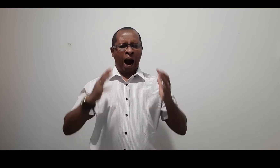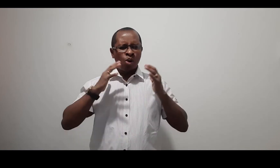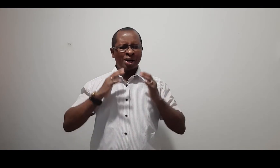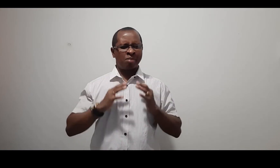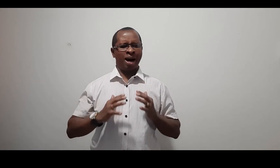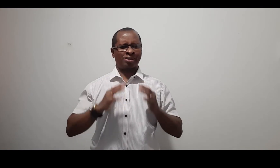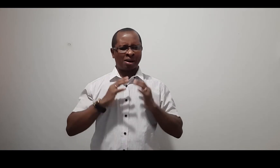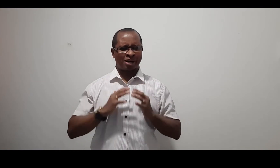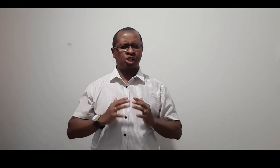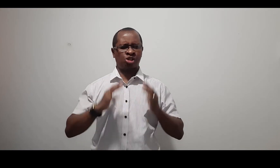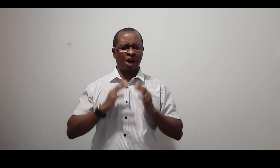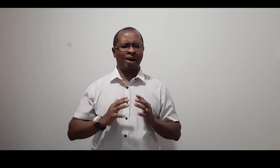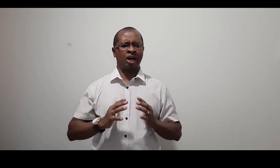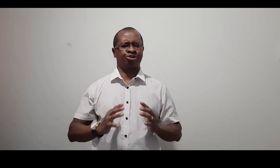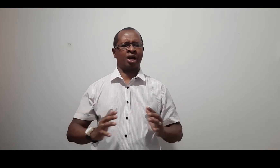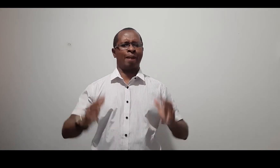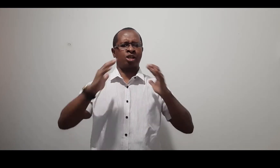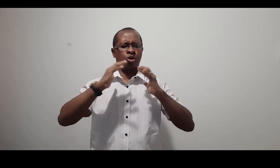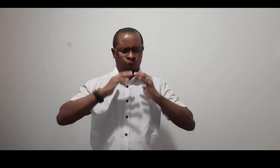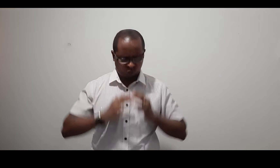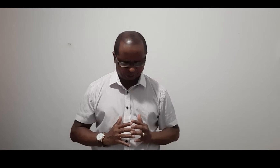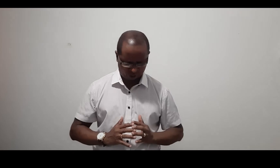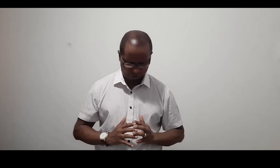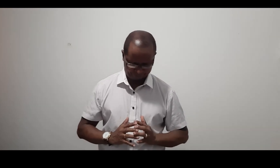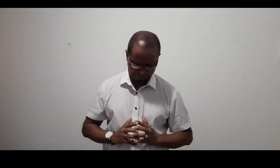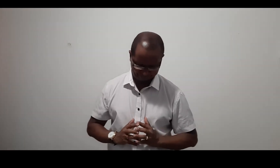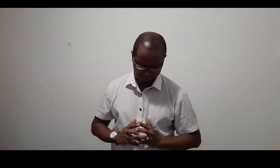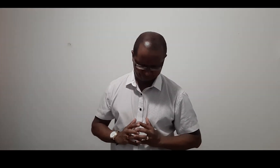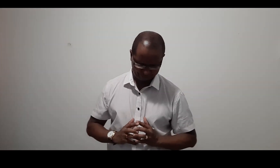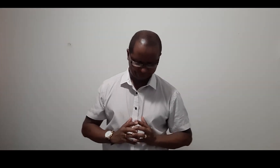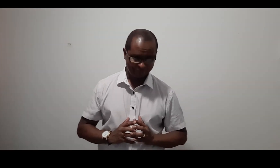Ao andriamanitra ray sy zanaka ry fanahy masany mitoetra.